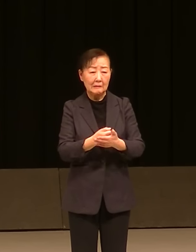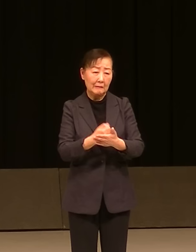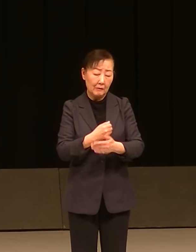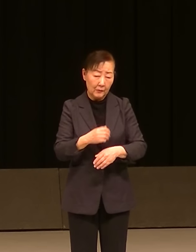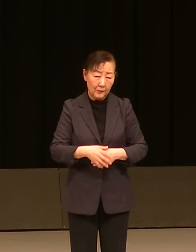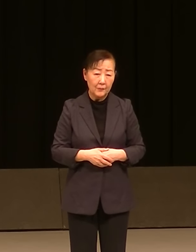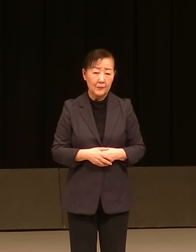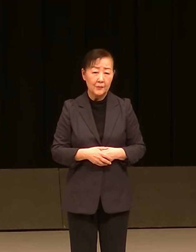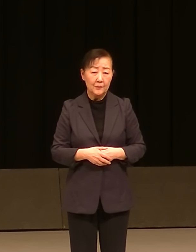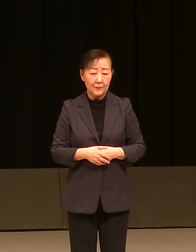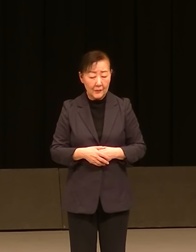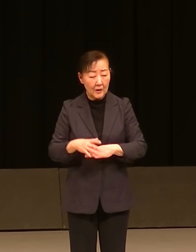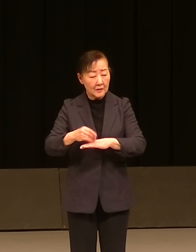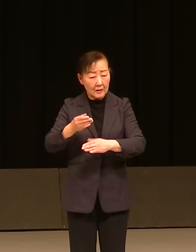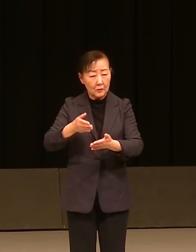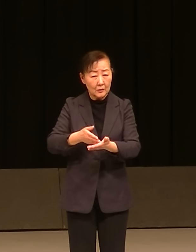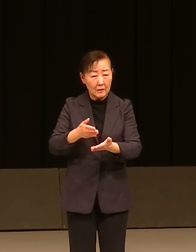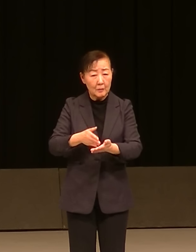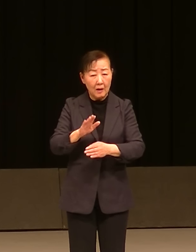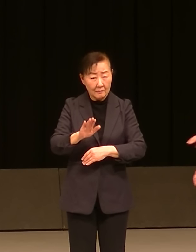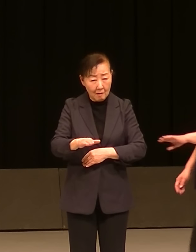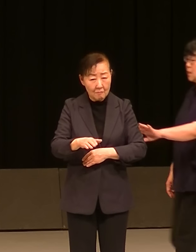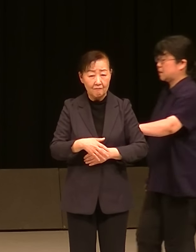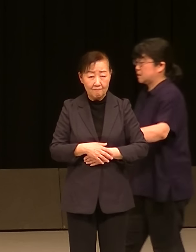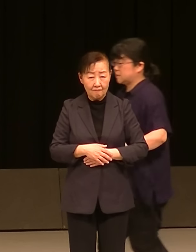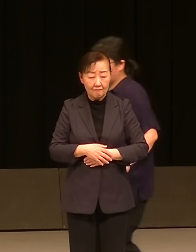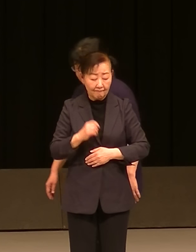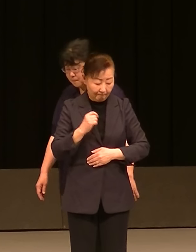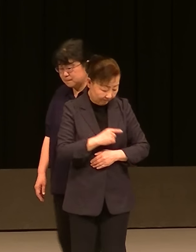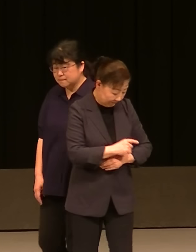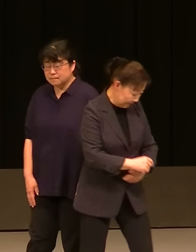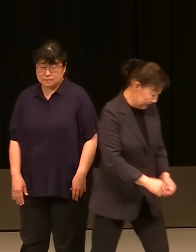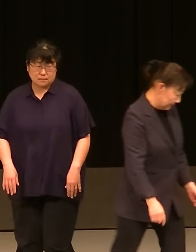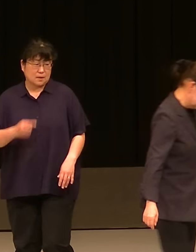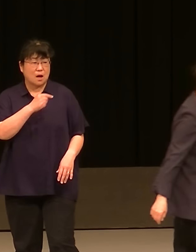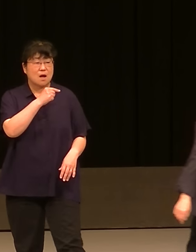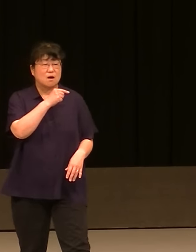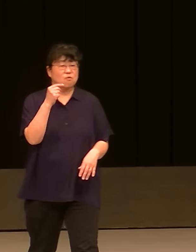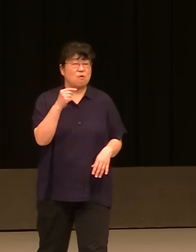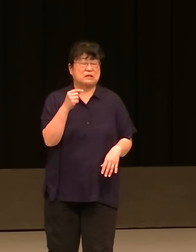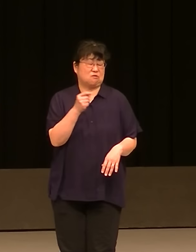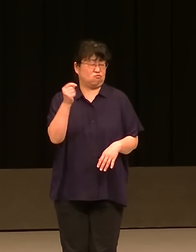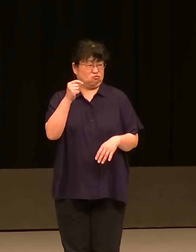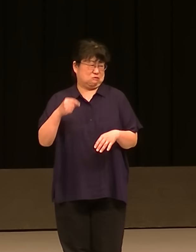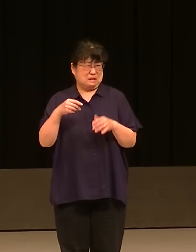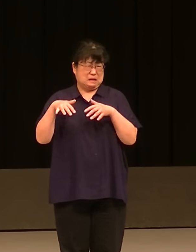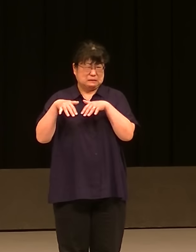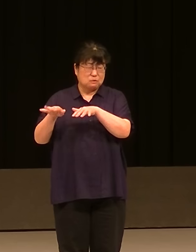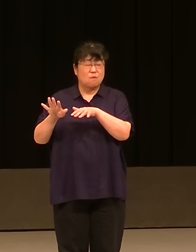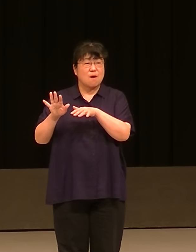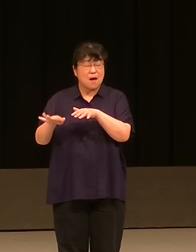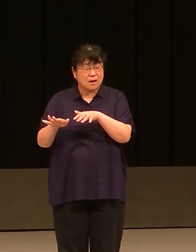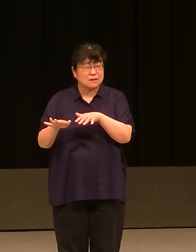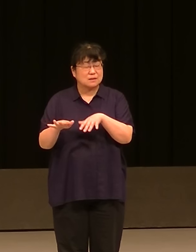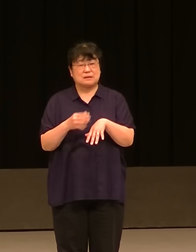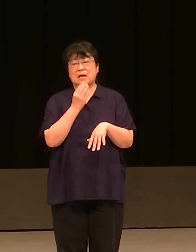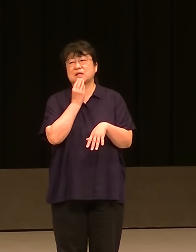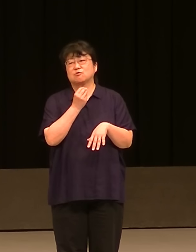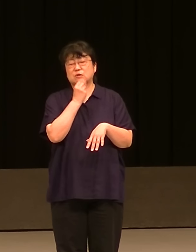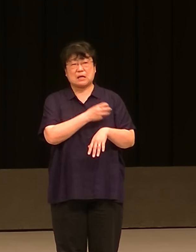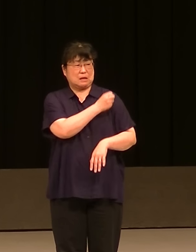。冒頭の解説にもございました、ロシアのウクライナ侵攻があり、そして悲惨なイスラエルとパレスチ